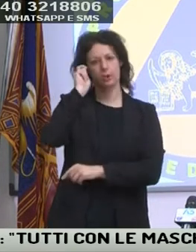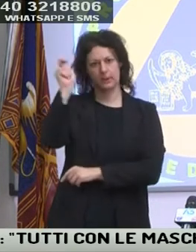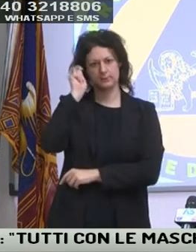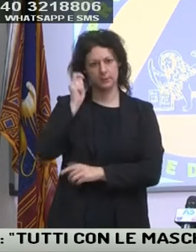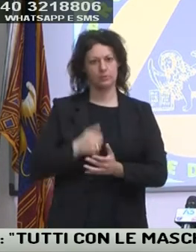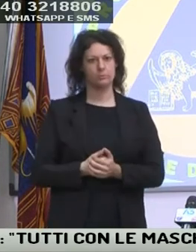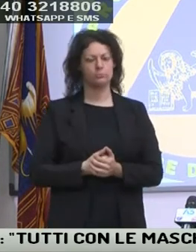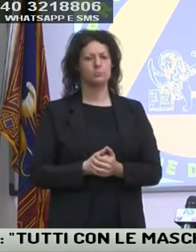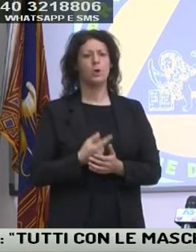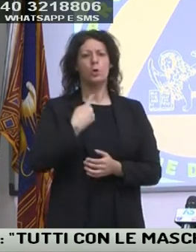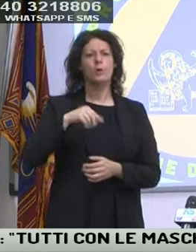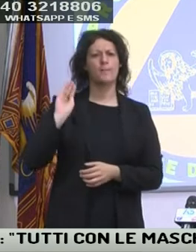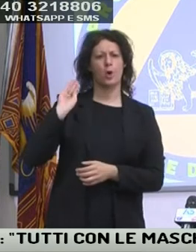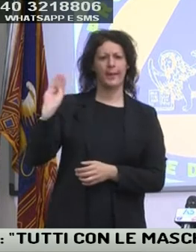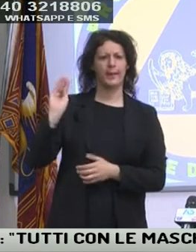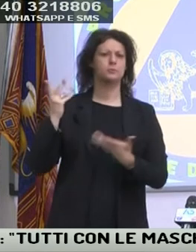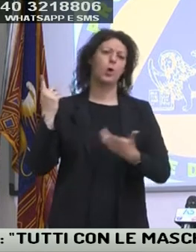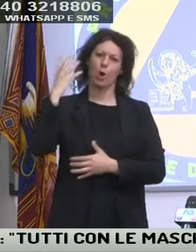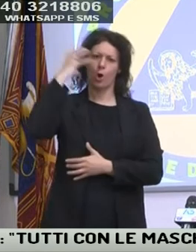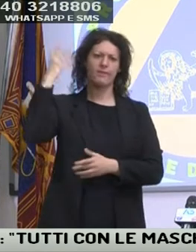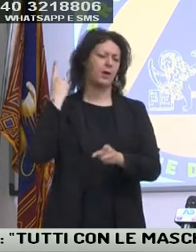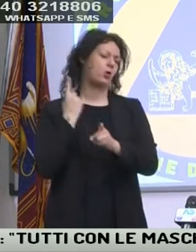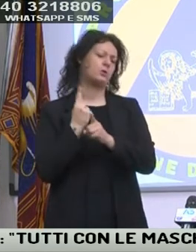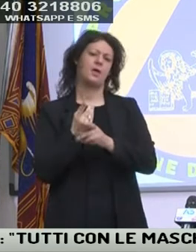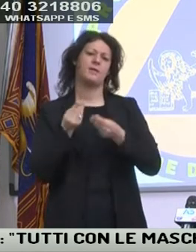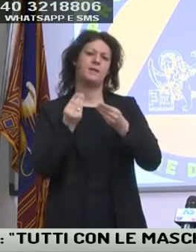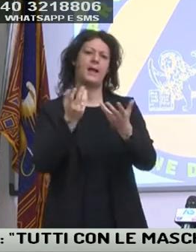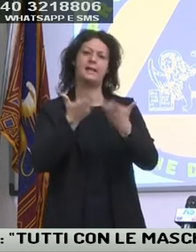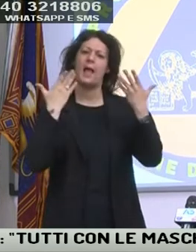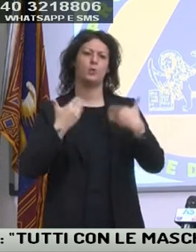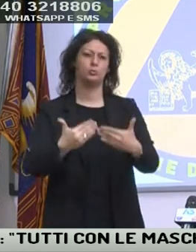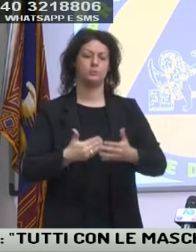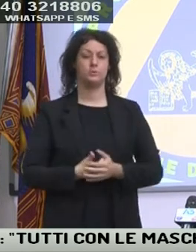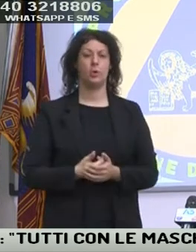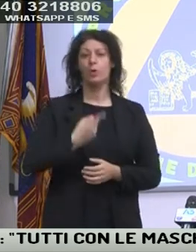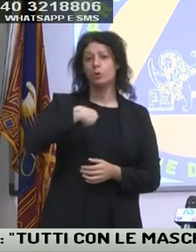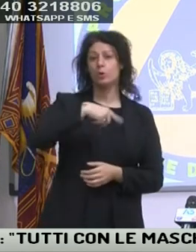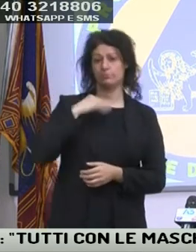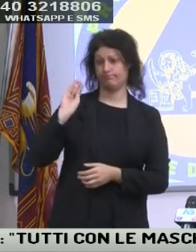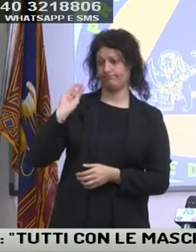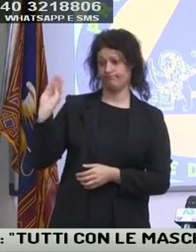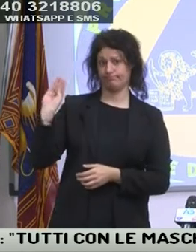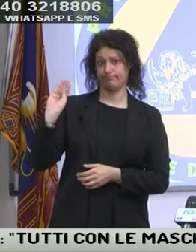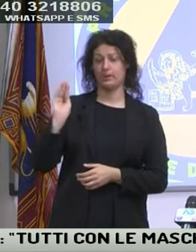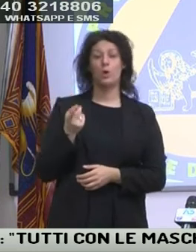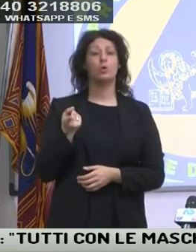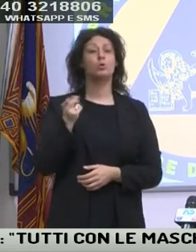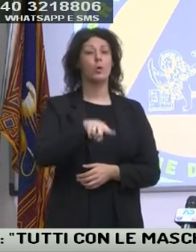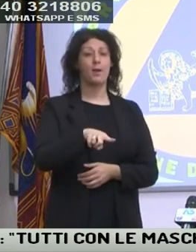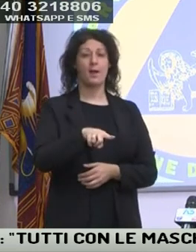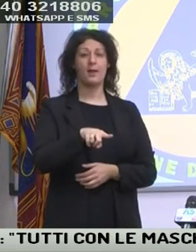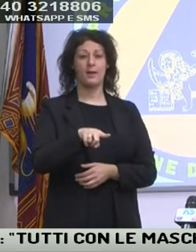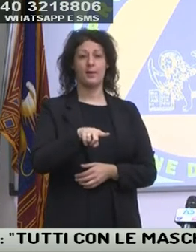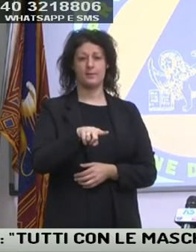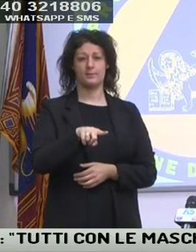partita, la chiarisca subito, per cui abbiamo chiesto che urgentemente domani lo farà il Presidente Bonaccini per conto